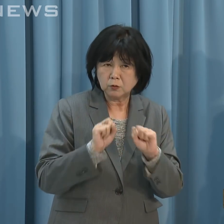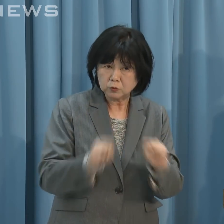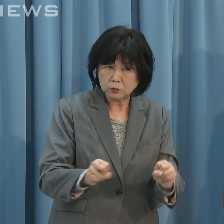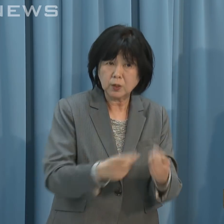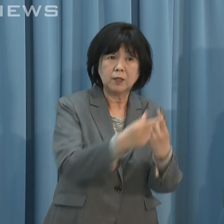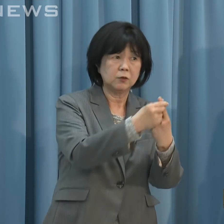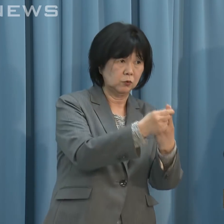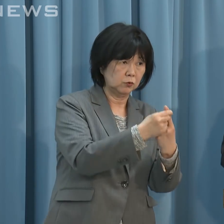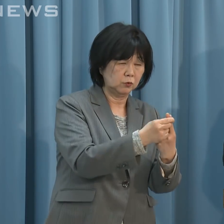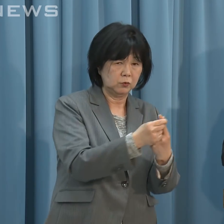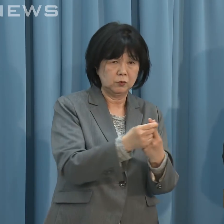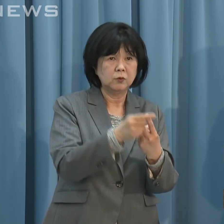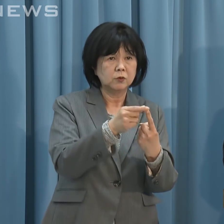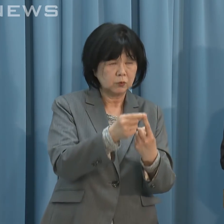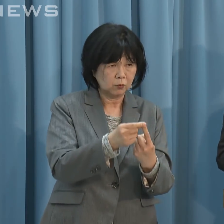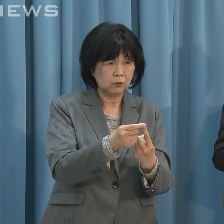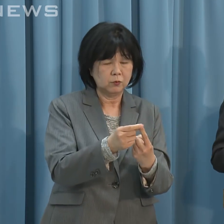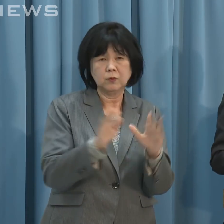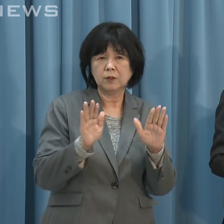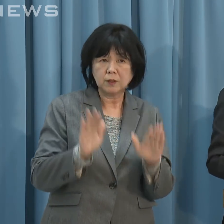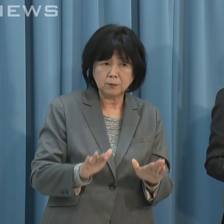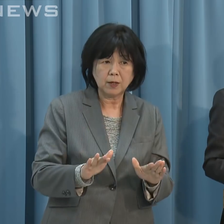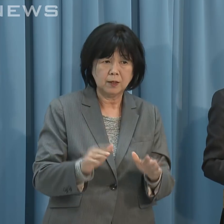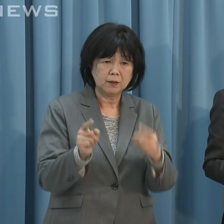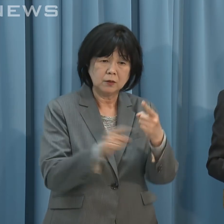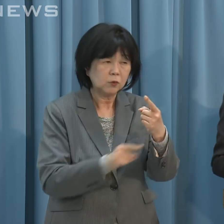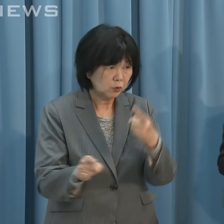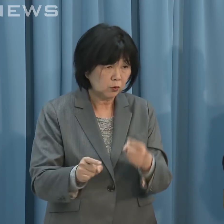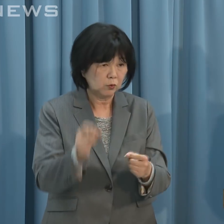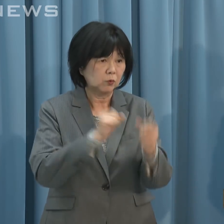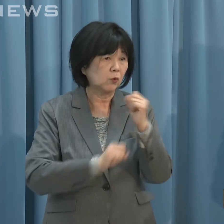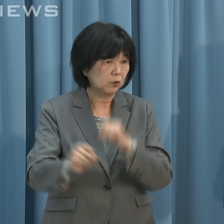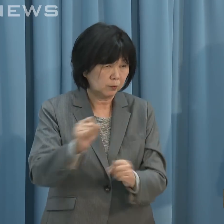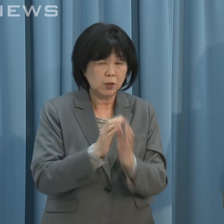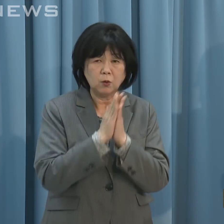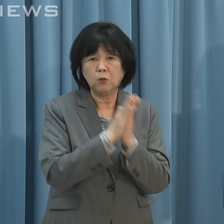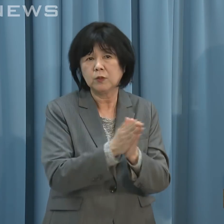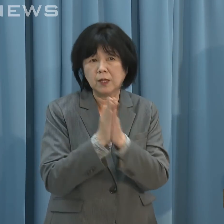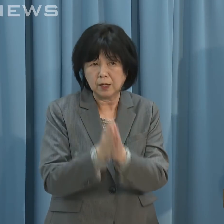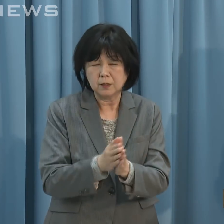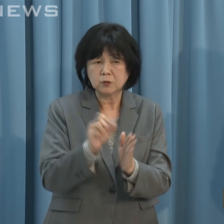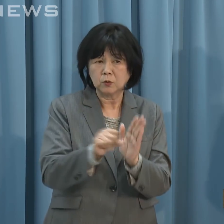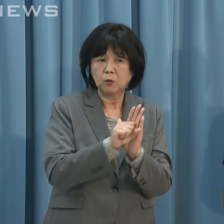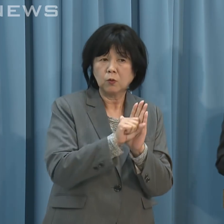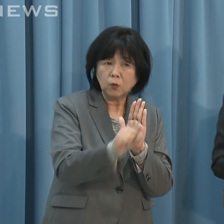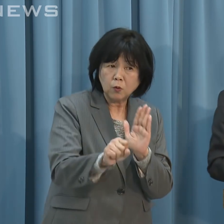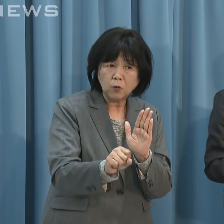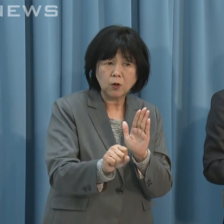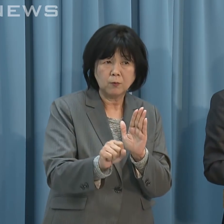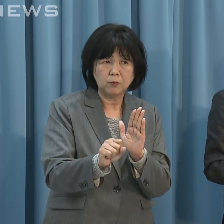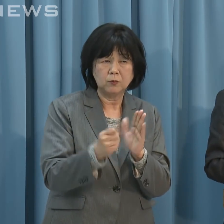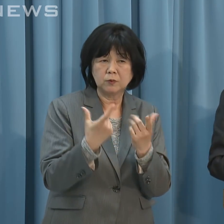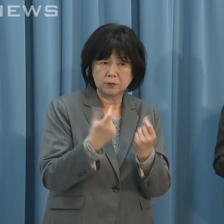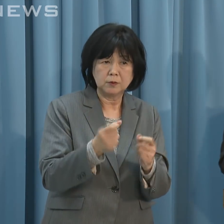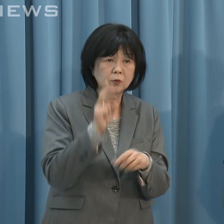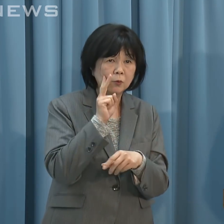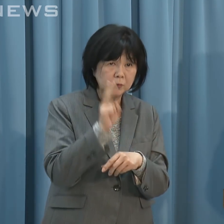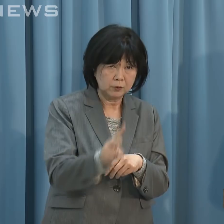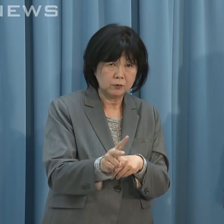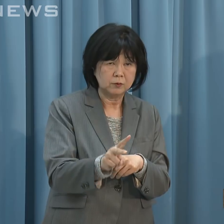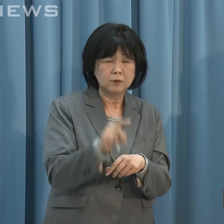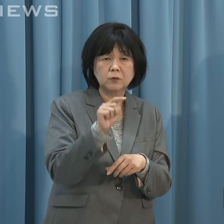つで、合わせて今やっている一人一人の取り組みのお願い、その効果も見ていくということで、そこ